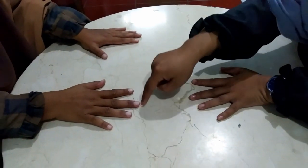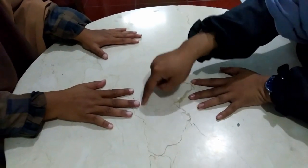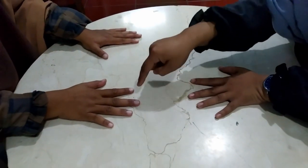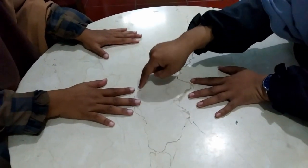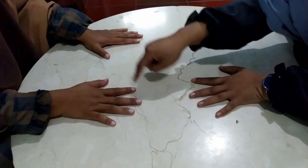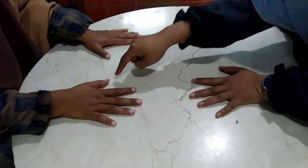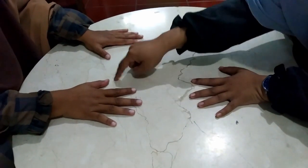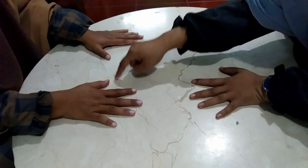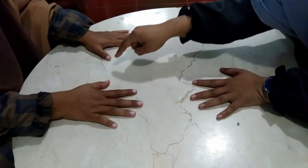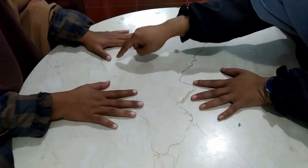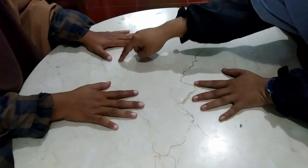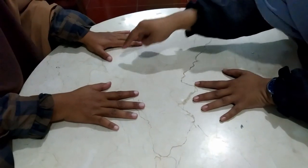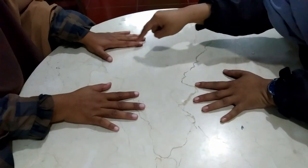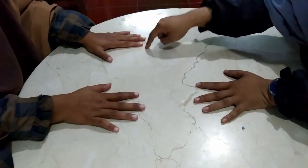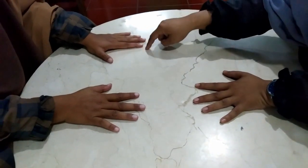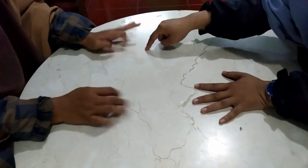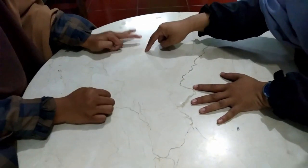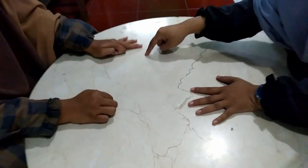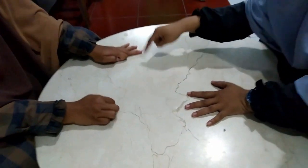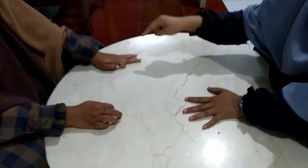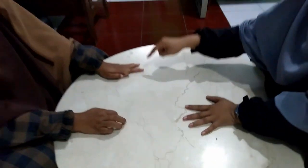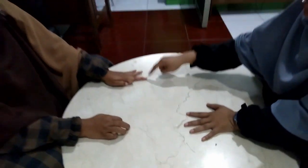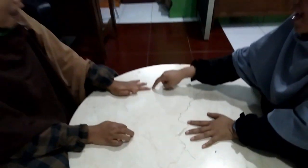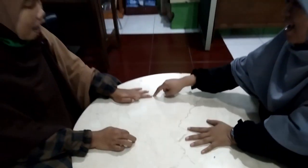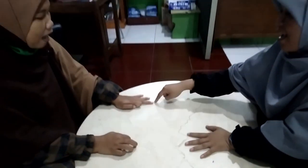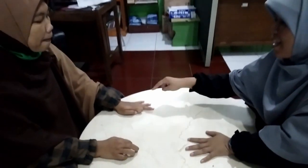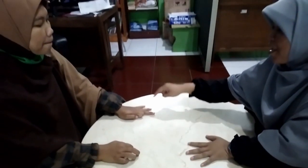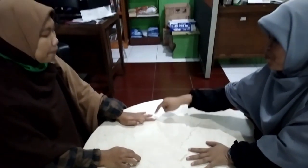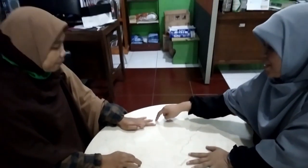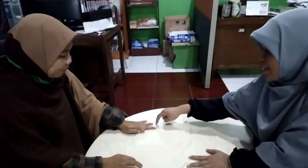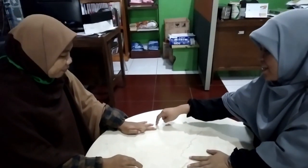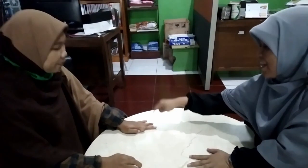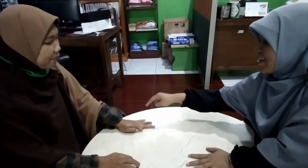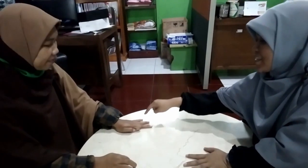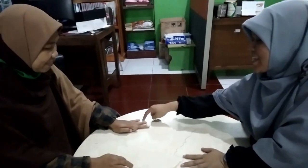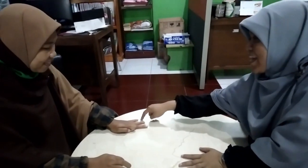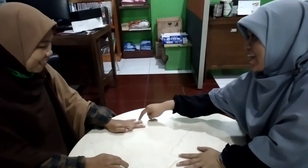ngaji, bismillah ayo ngaji. A, B, C.